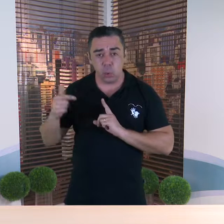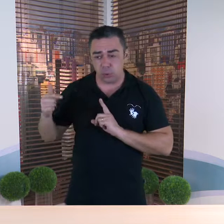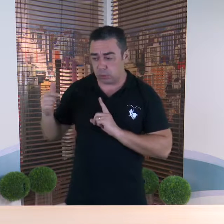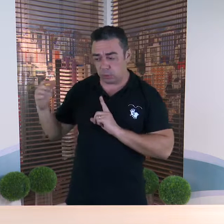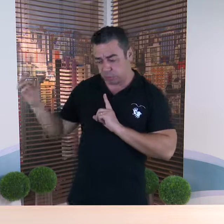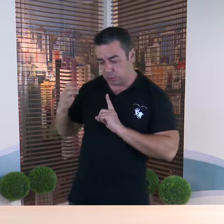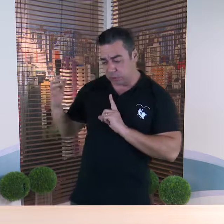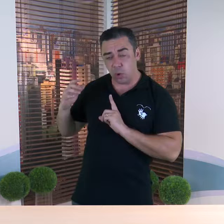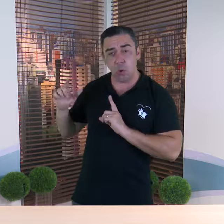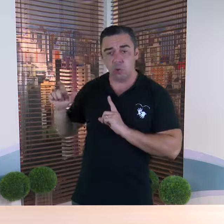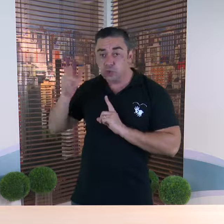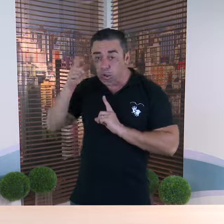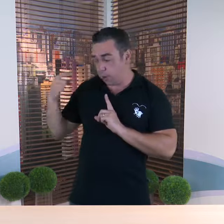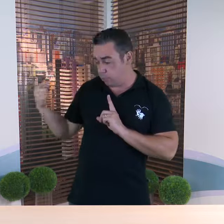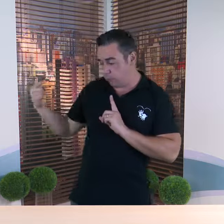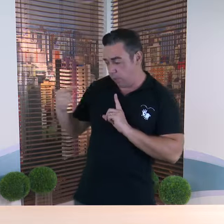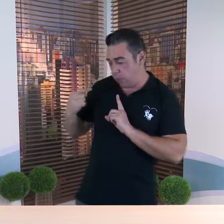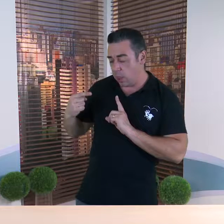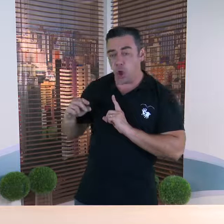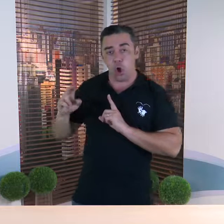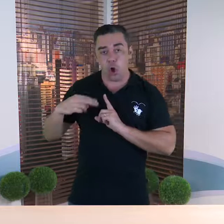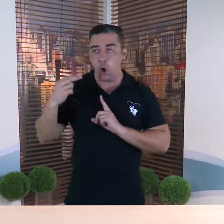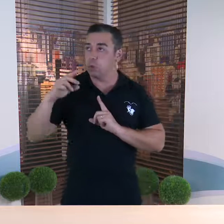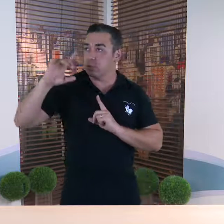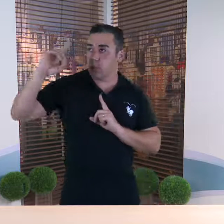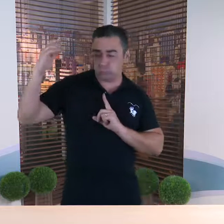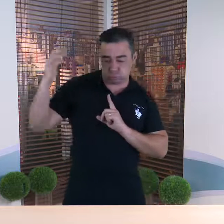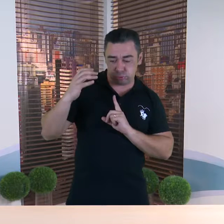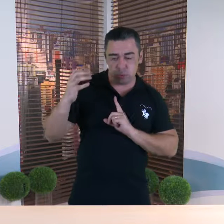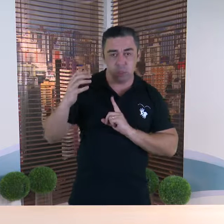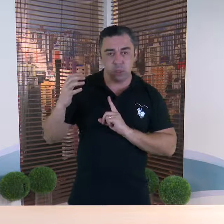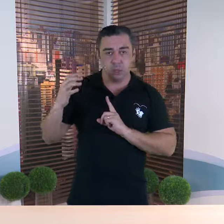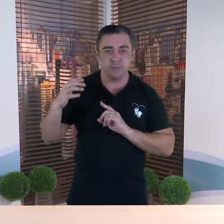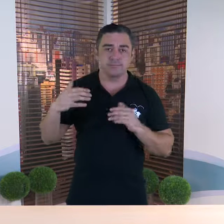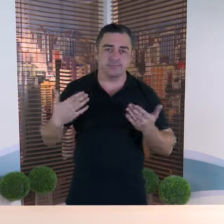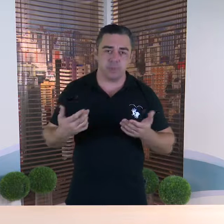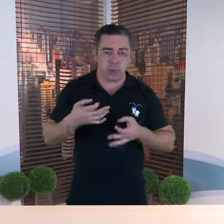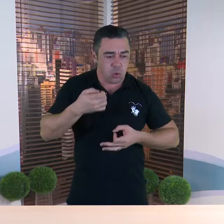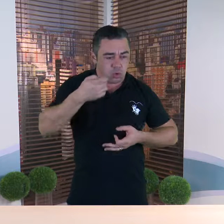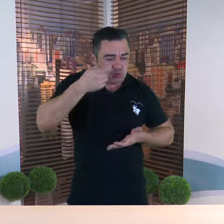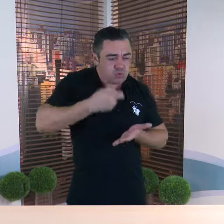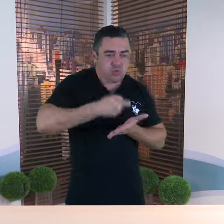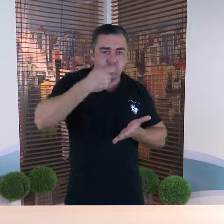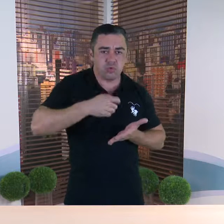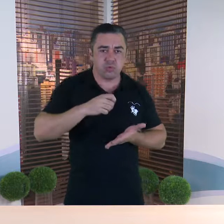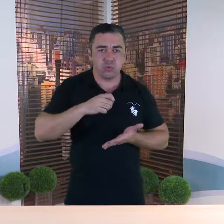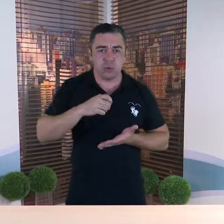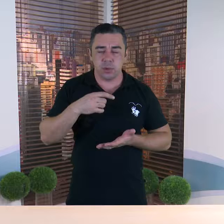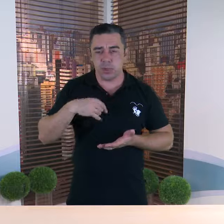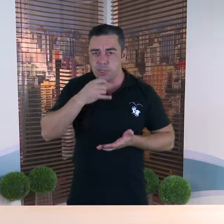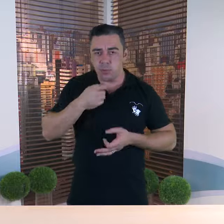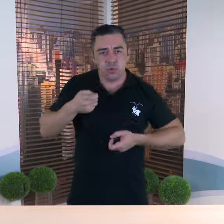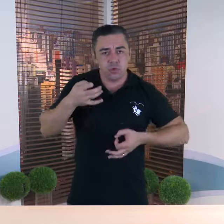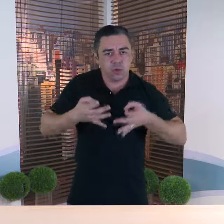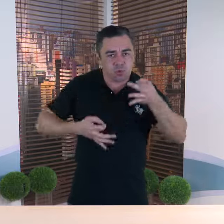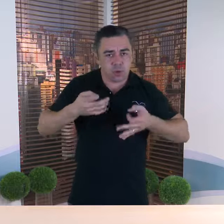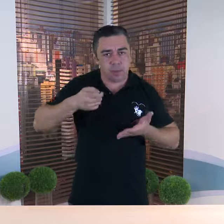natureza perdida, por opressão do diabo ou por permissão de Deus. O julgamento em todas as sociedades humanas